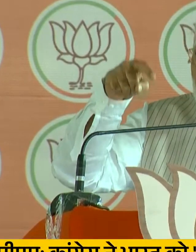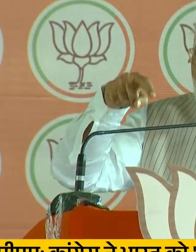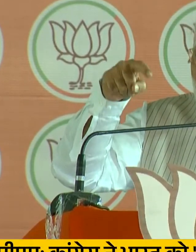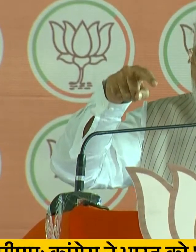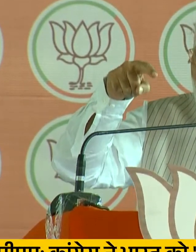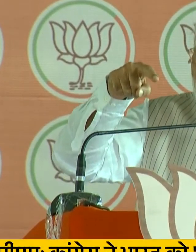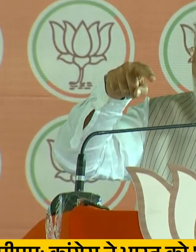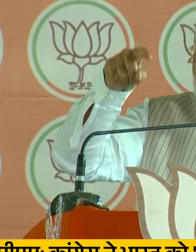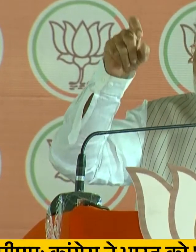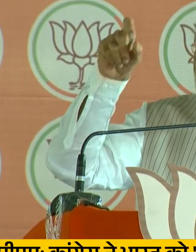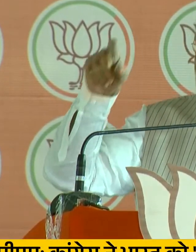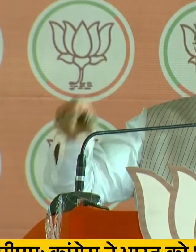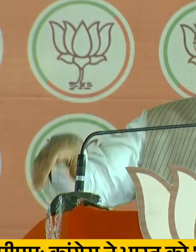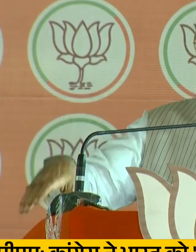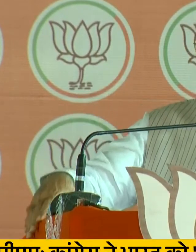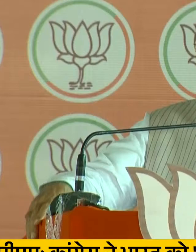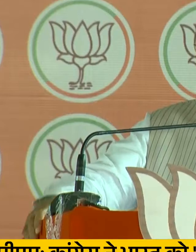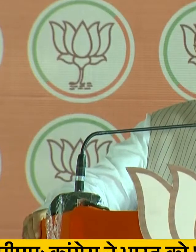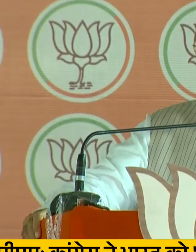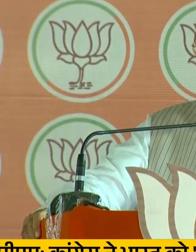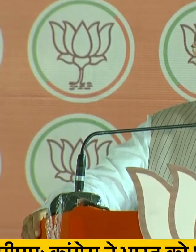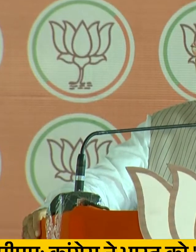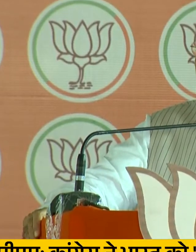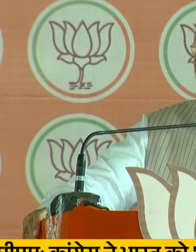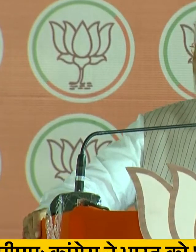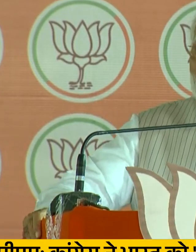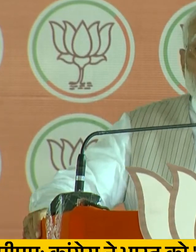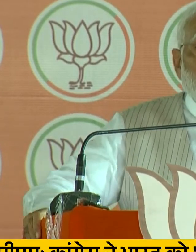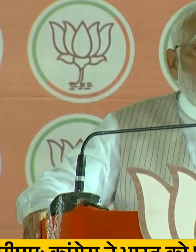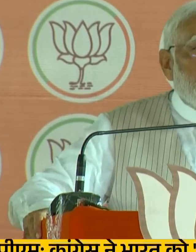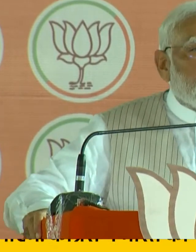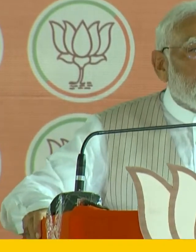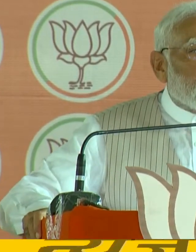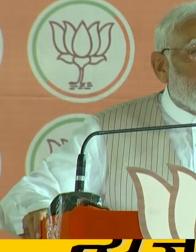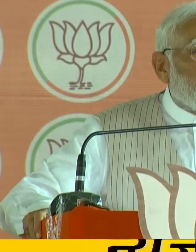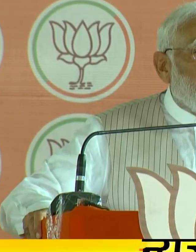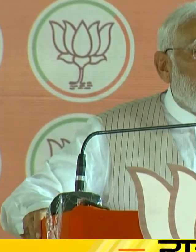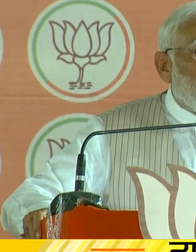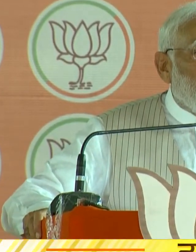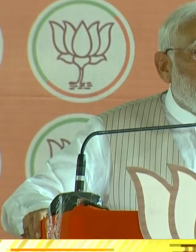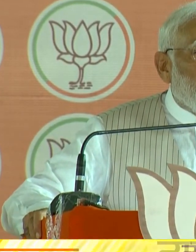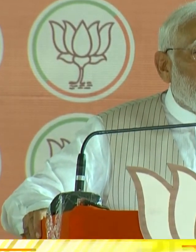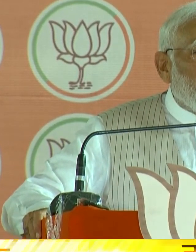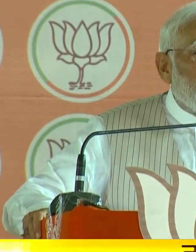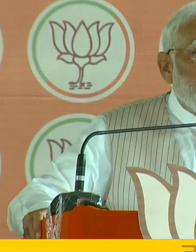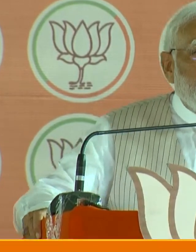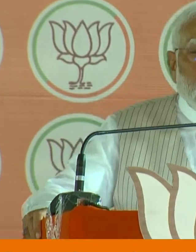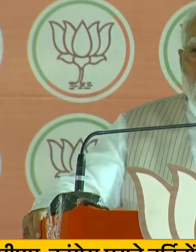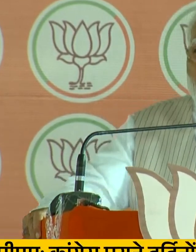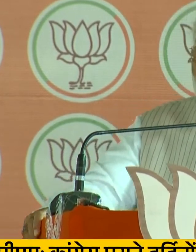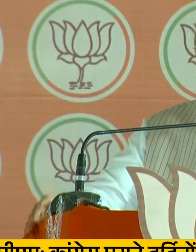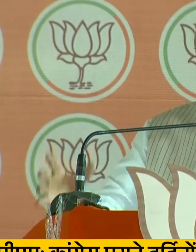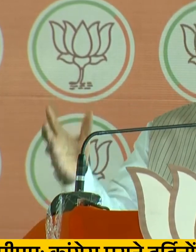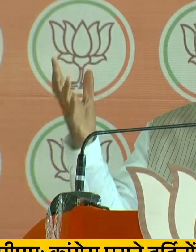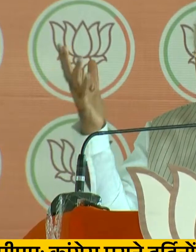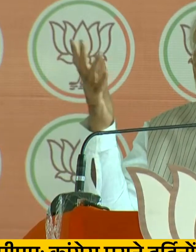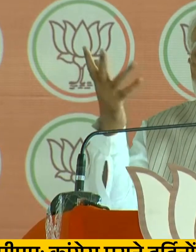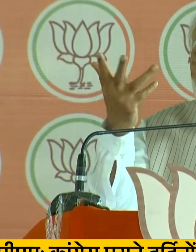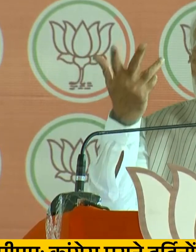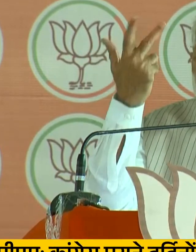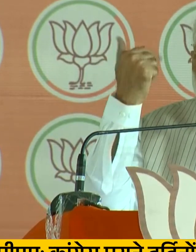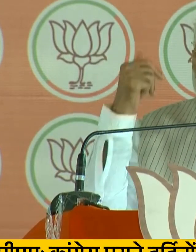बीआरएस के लोग शामिल निकले और उसी पार्टी से दिल्ली में कांग्रेस